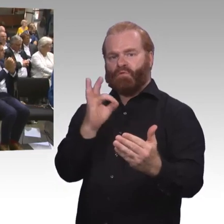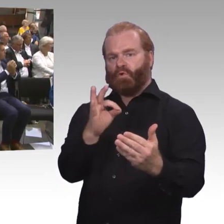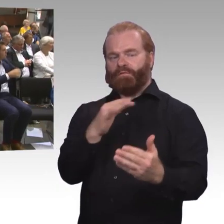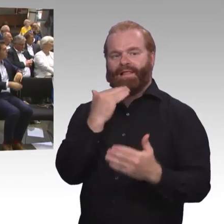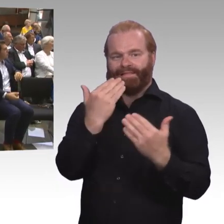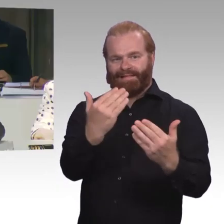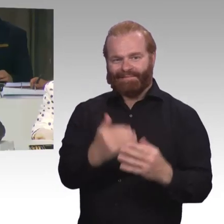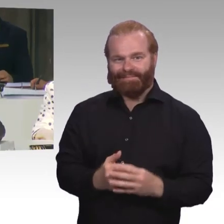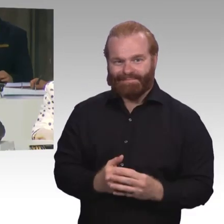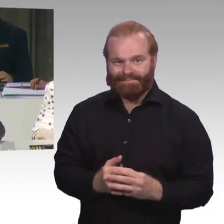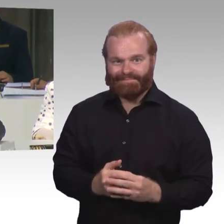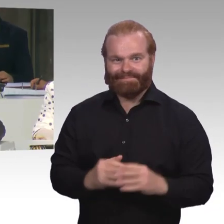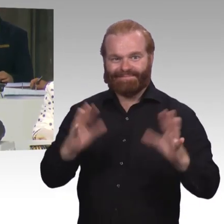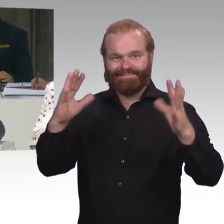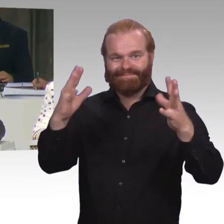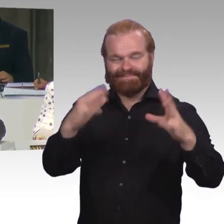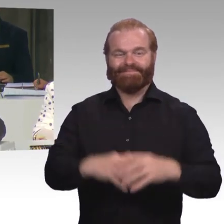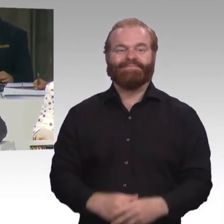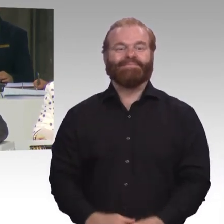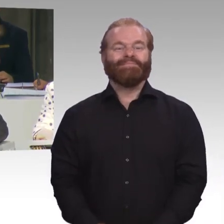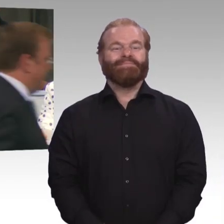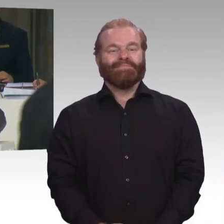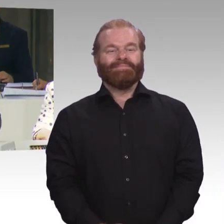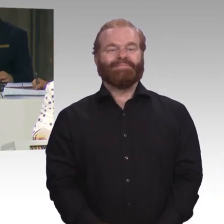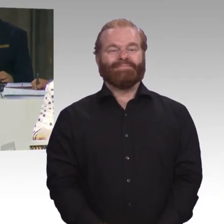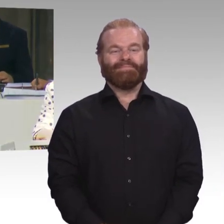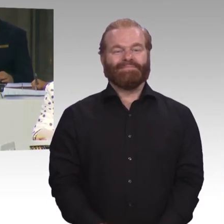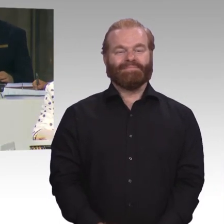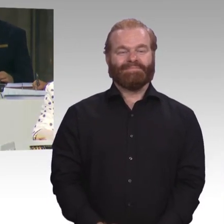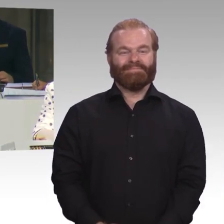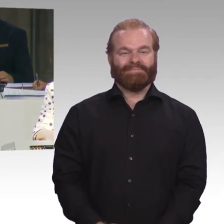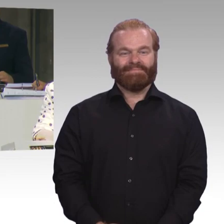Voraussichtlich letzter Redner in dieser Debatte ist der Kollege Dr. Reinhard Brandl, CDU/CSU.